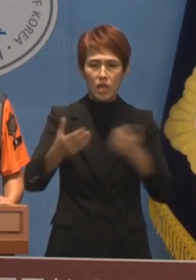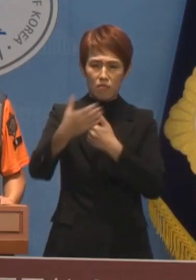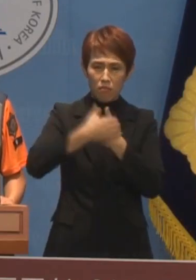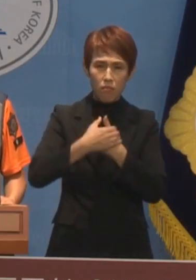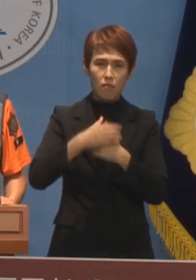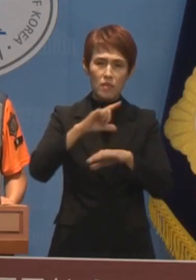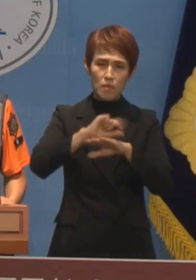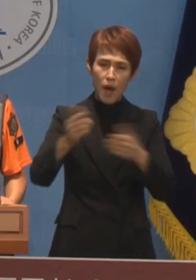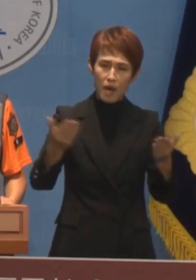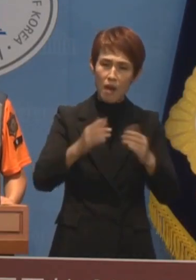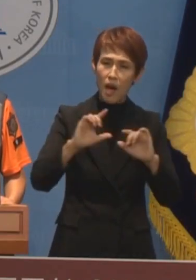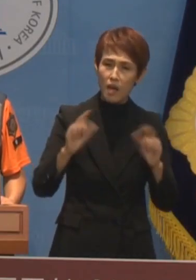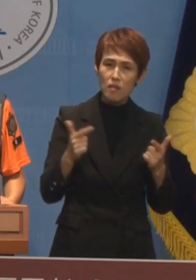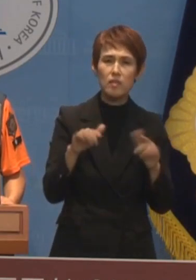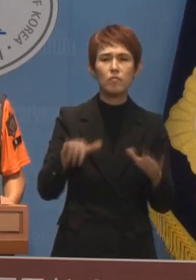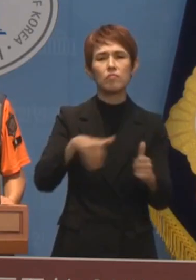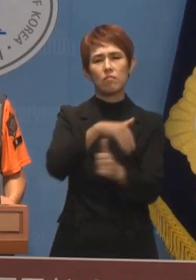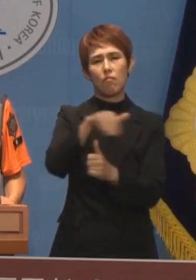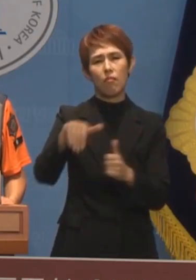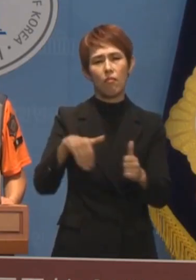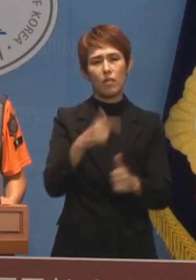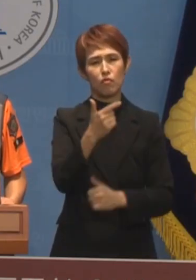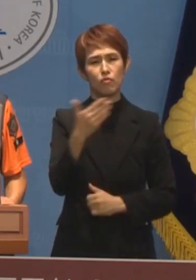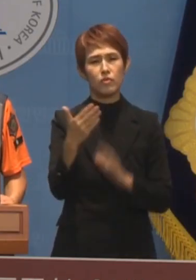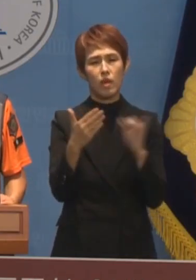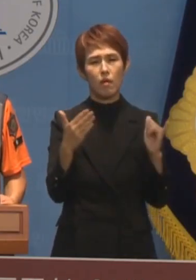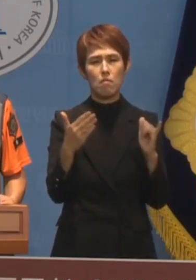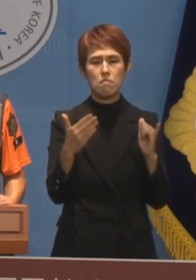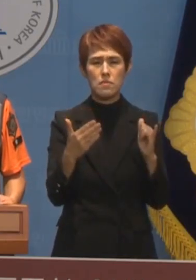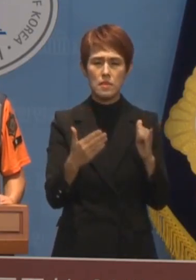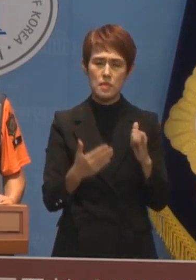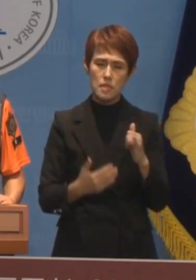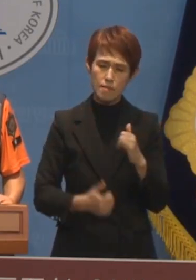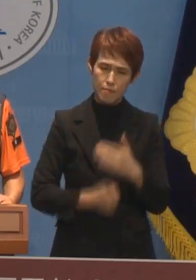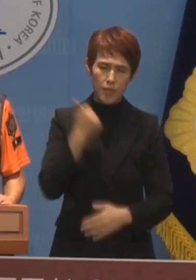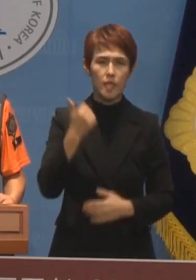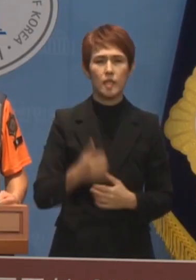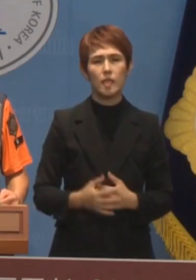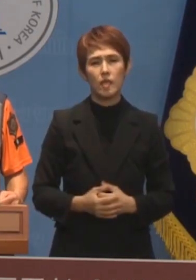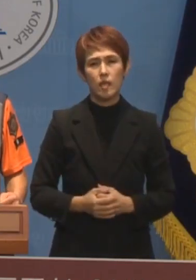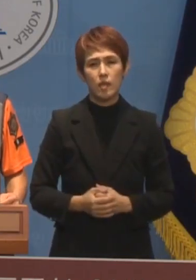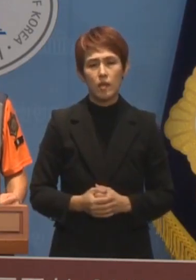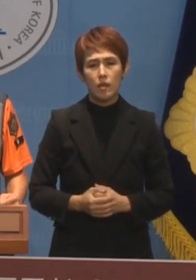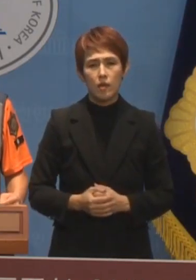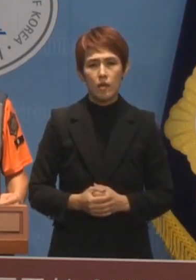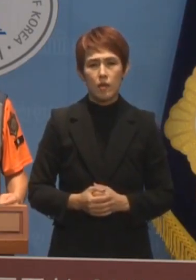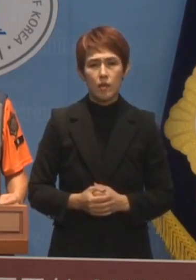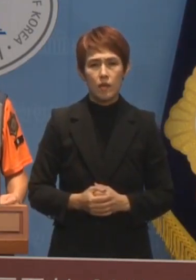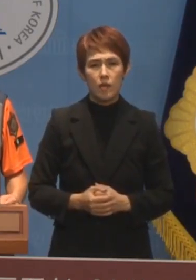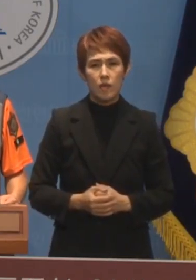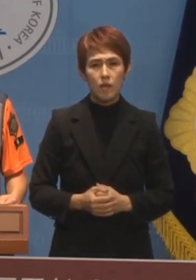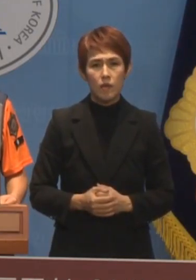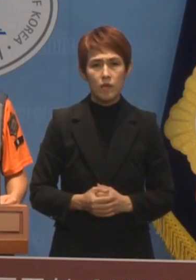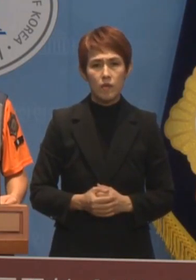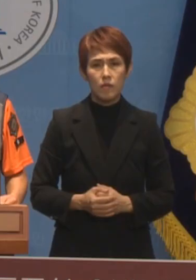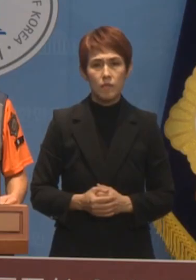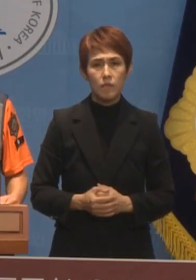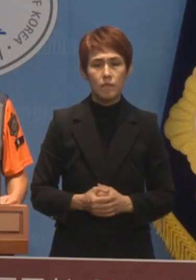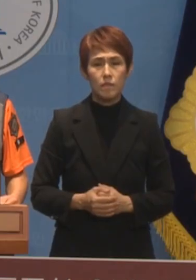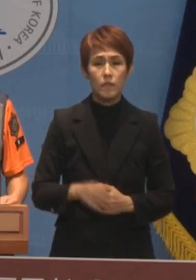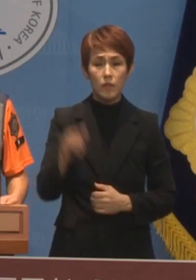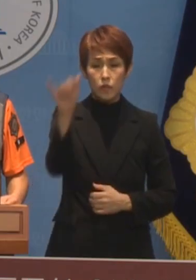아닌 지금의 현실의 소방관들은 분노를 금치 못한다. 더욱이 지금